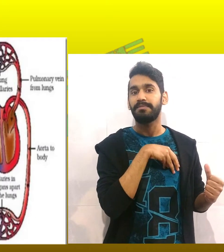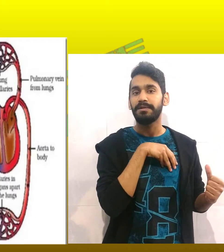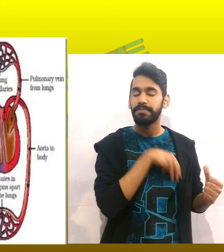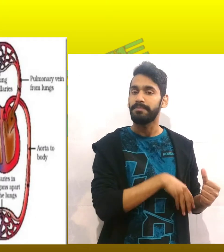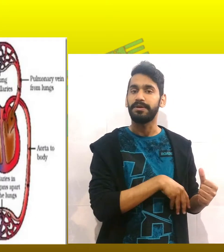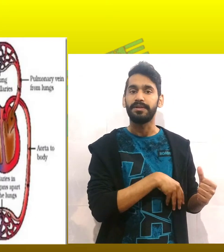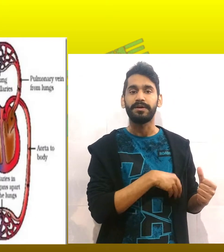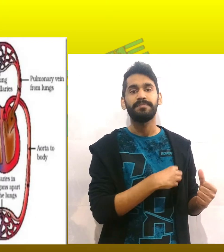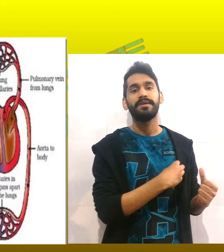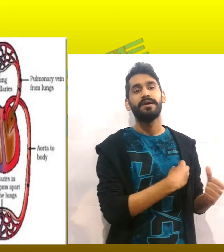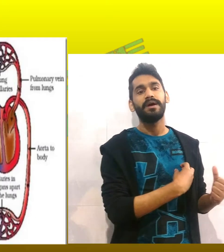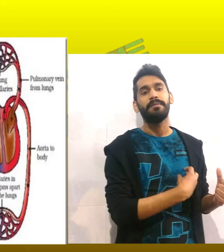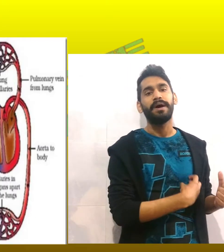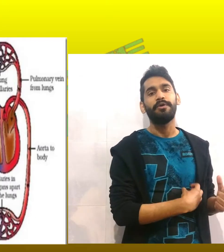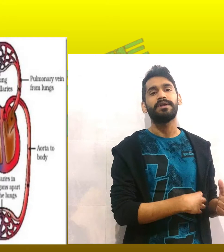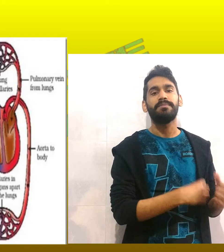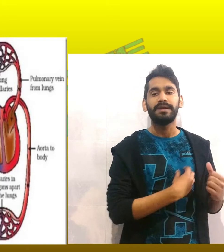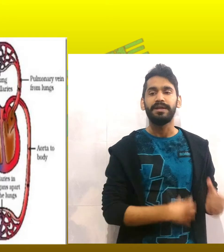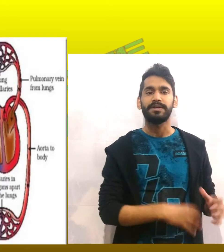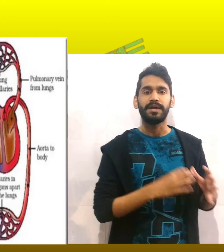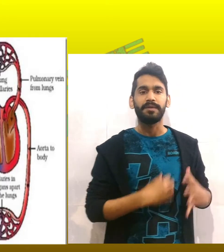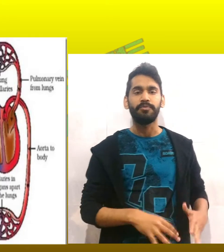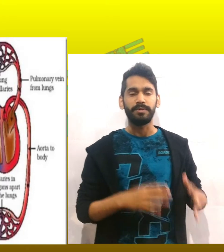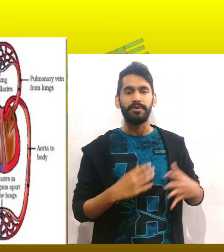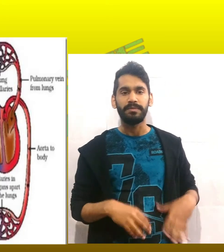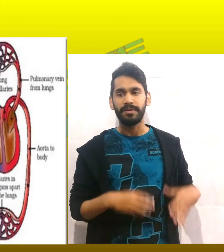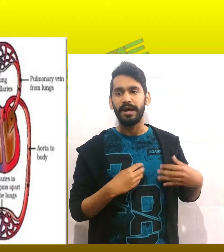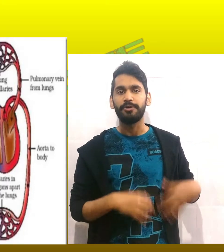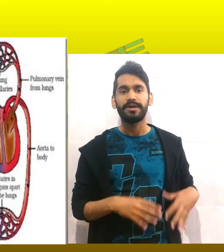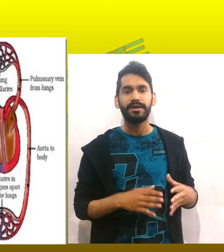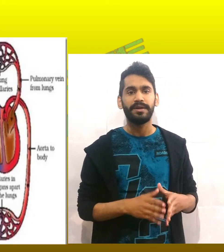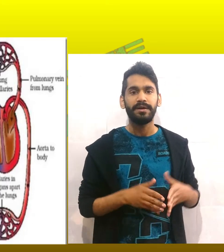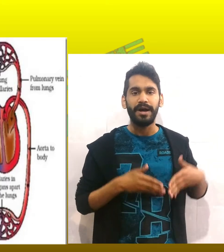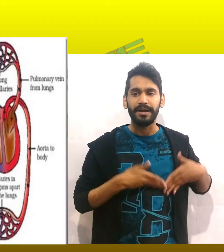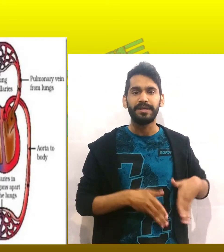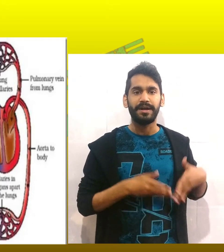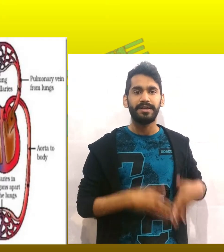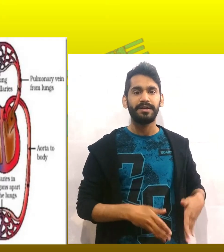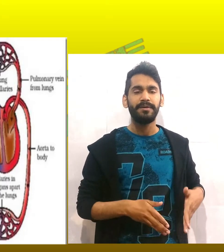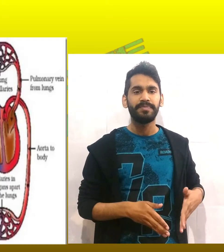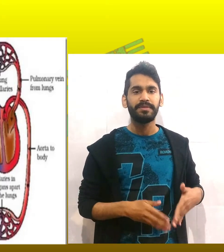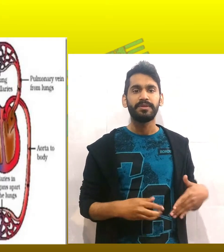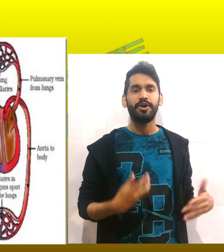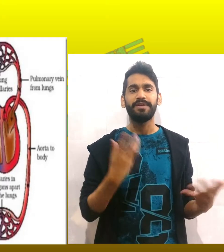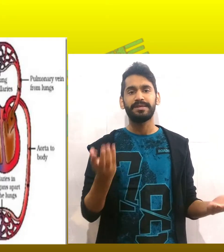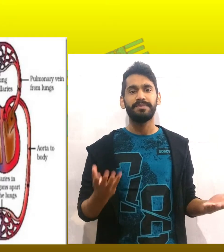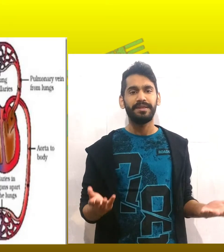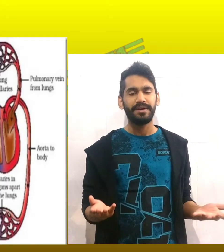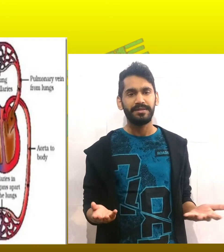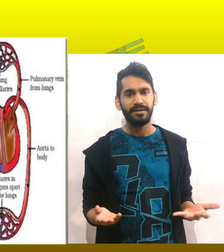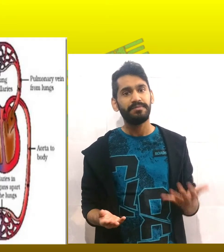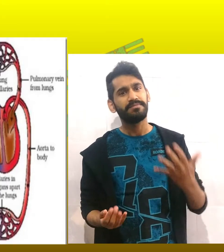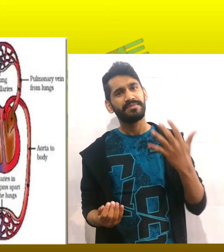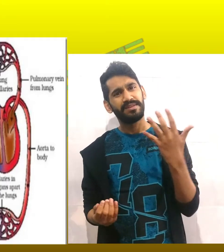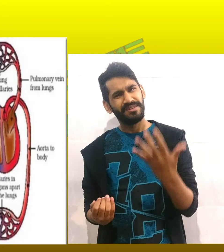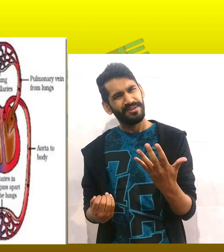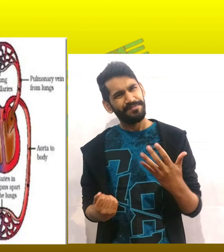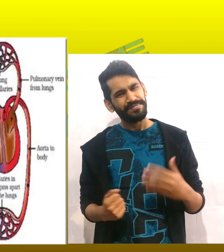अपना सारा ब्लड पंप कर देगा। अब आयोटा ब्लड लेके जाएगा पूरी बॉडी में। आयोटा क्या करेगा? आगे जाएगा। और वैसे हमने देखा